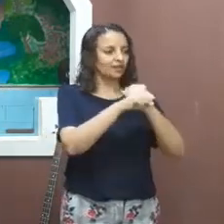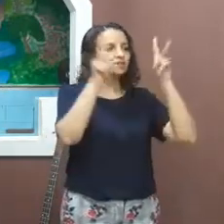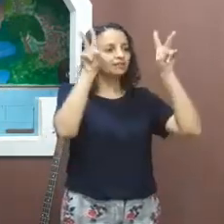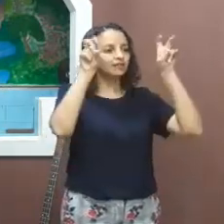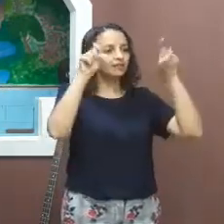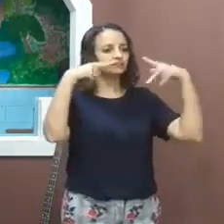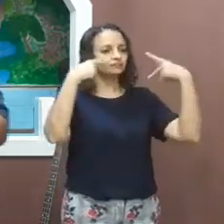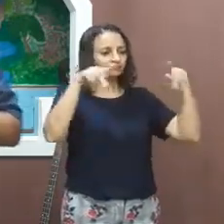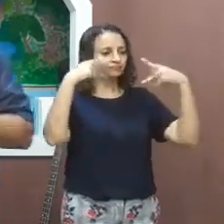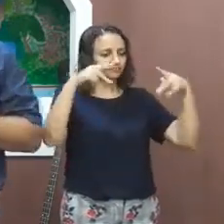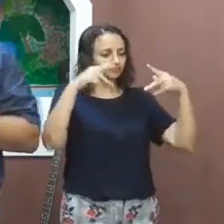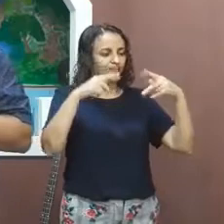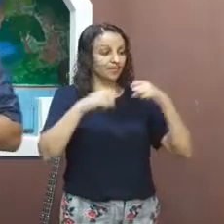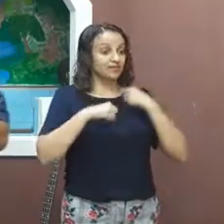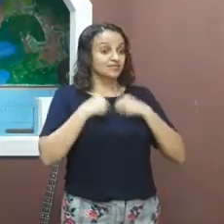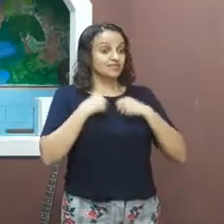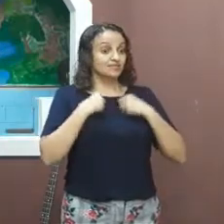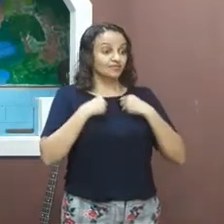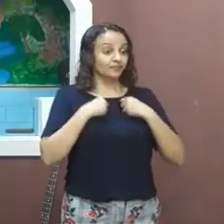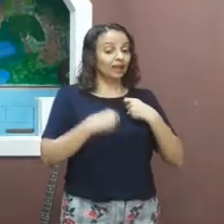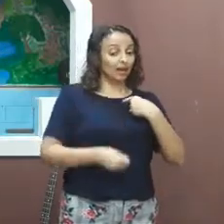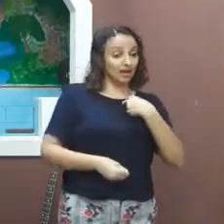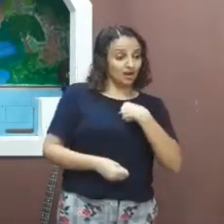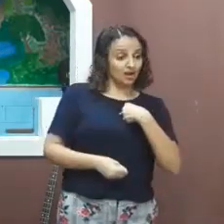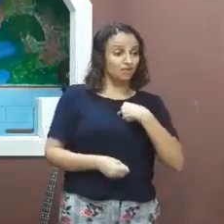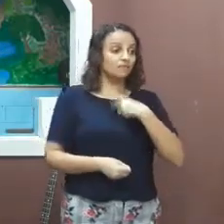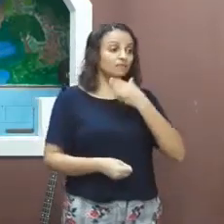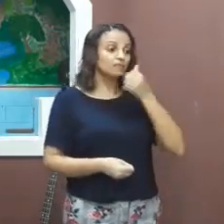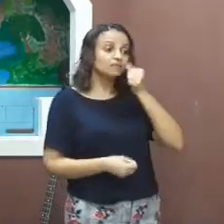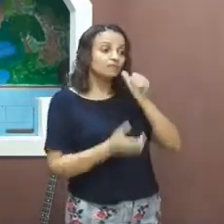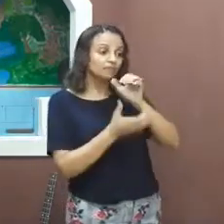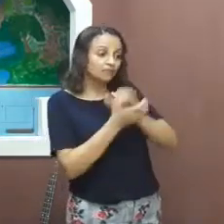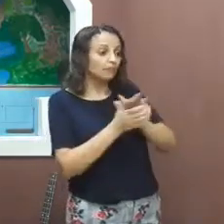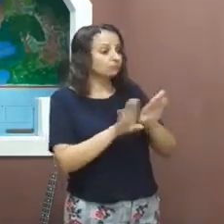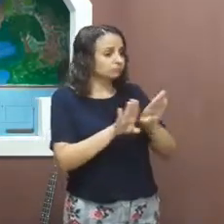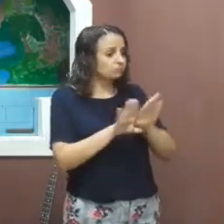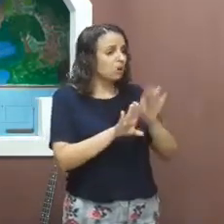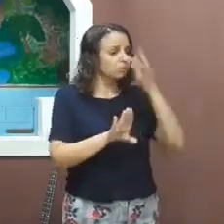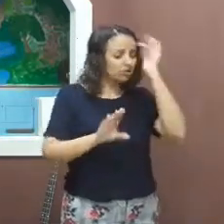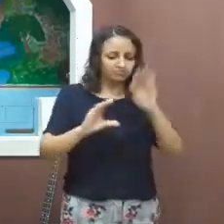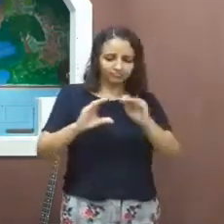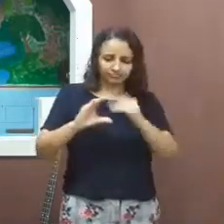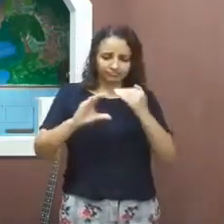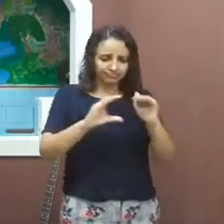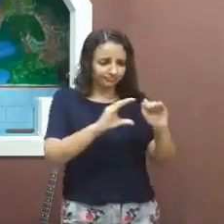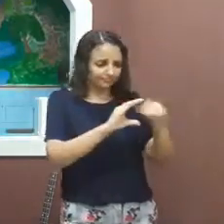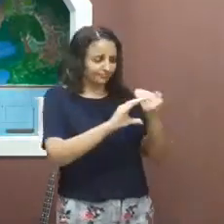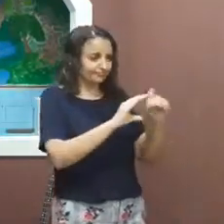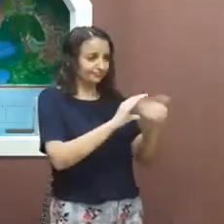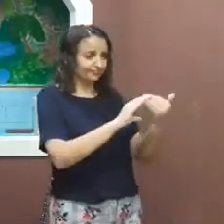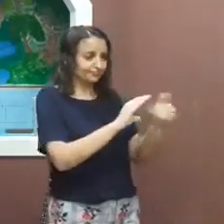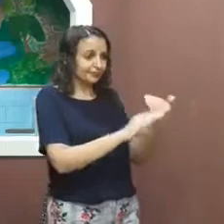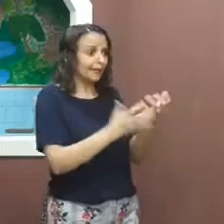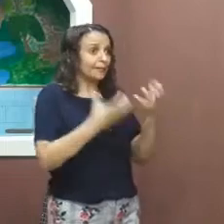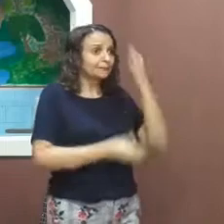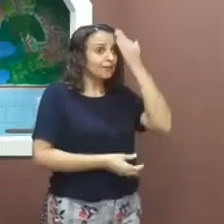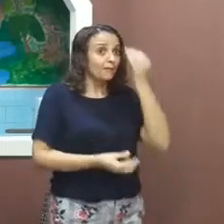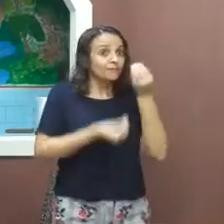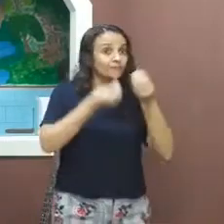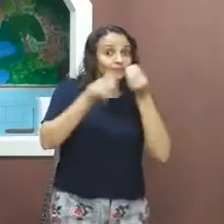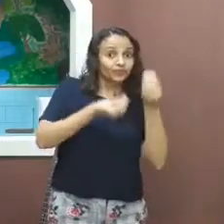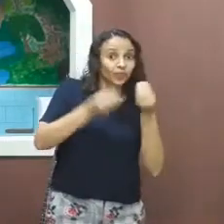Tanto eu como minha esposa recebemos várias mensagens de pessoas que queriam saber como que vai